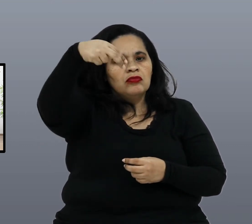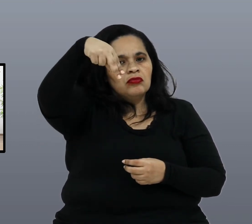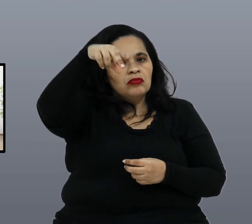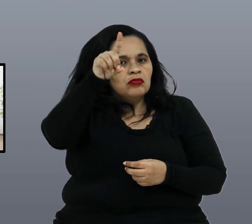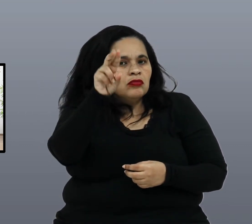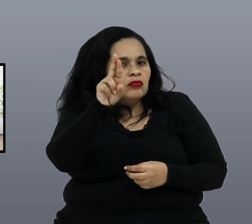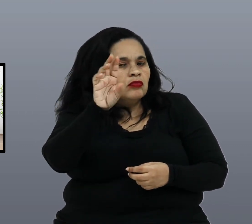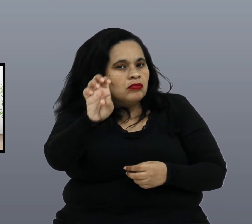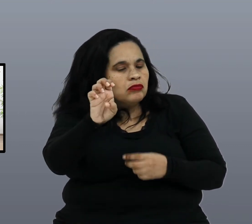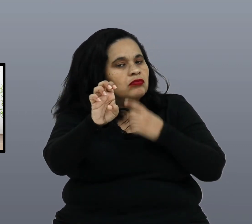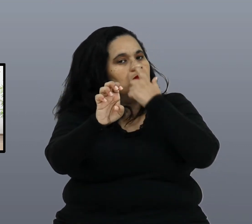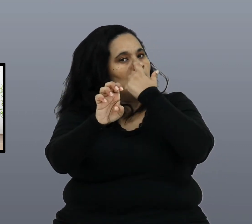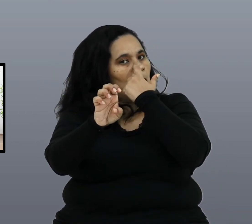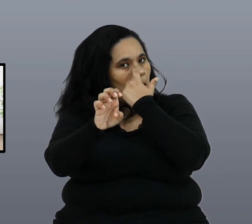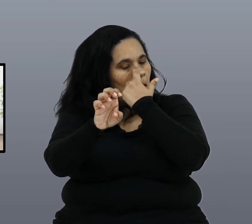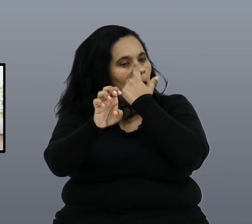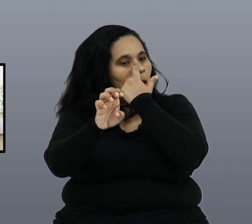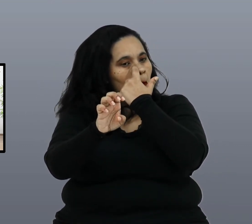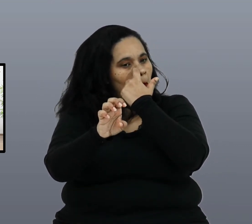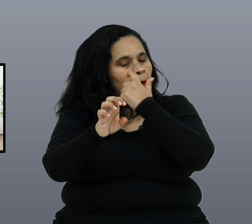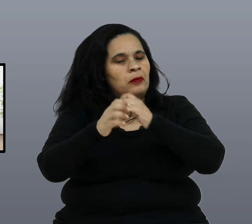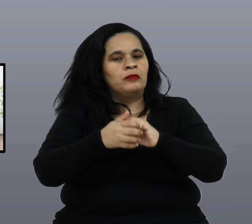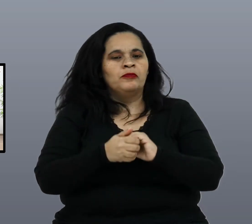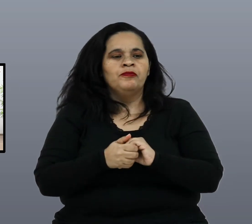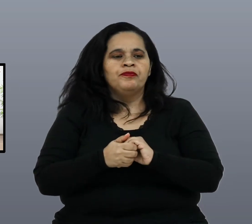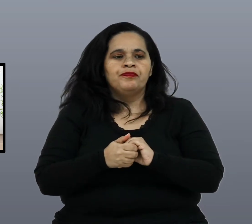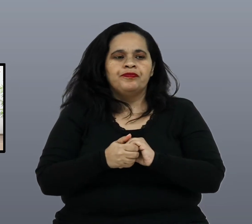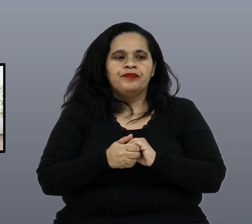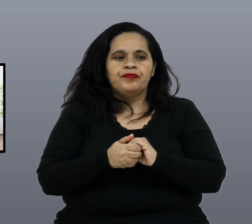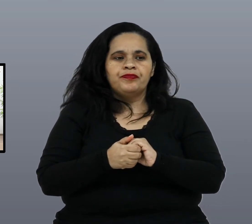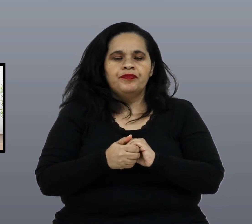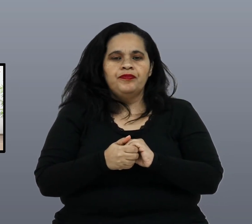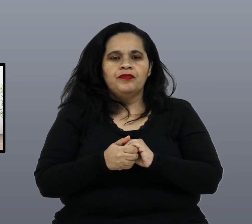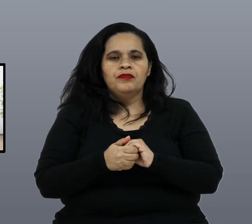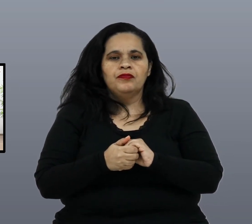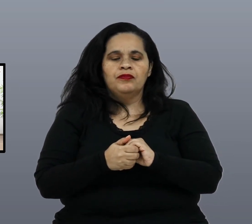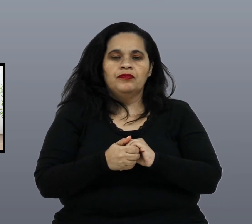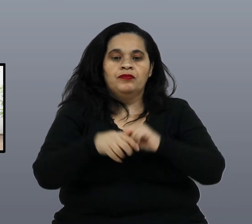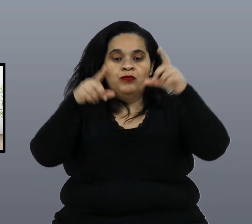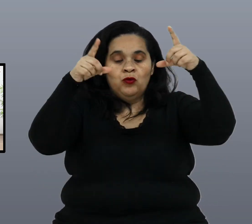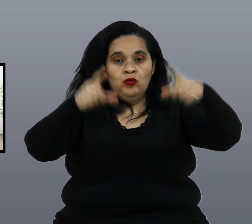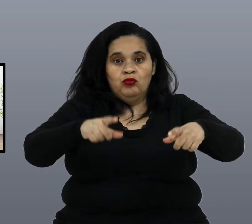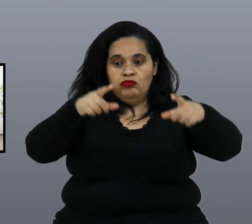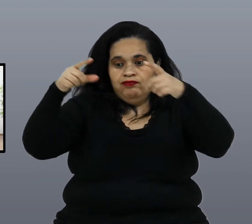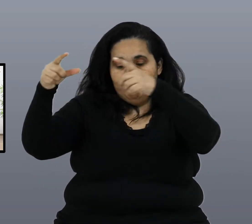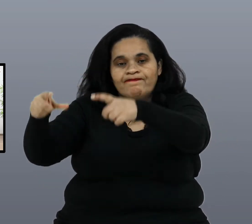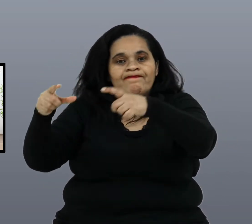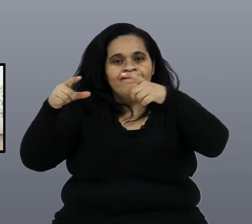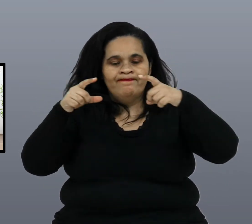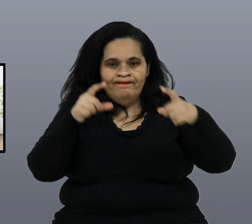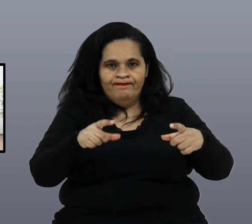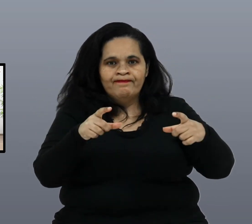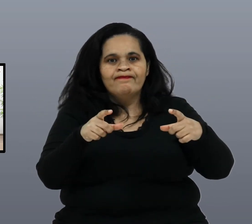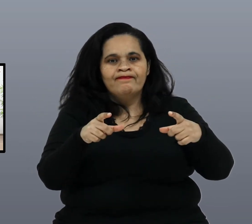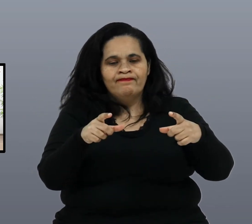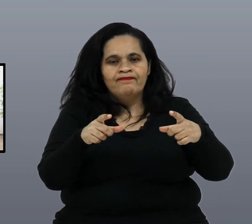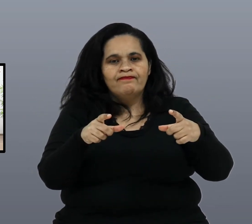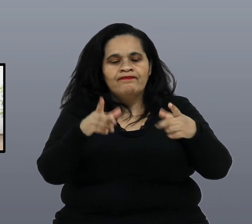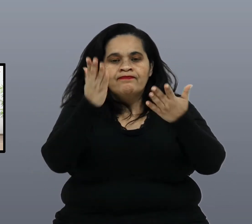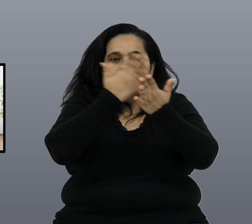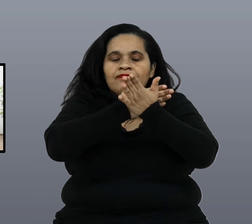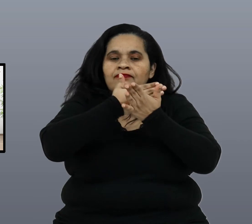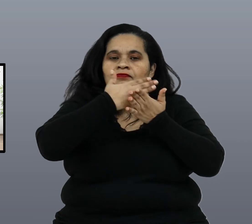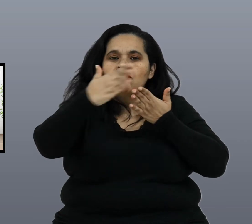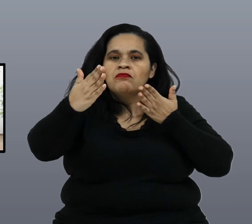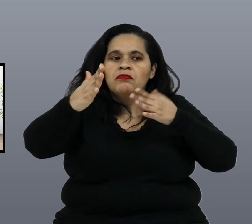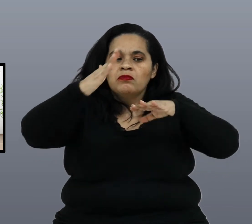conquistado pelo Império Romano. Sim. Né? Ele derrota né? O macedônico, o Império Romano derrota, e aí ele passa a ser o maior,